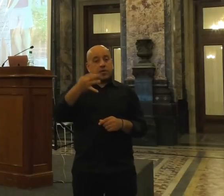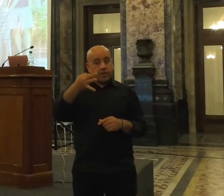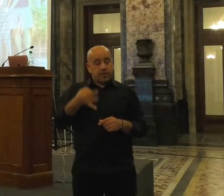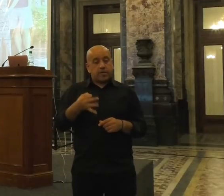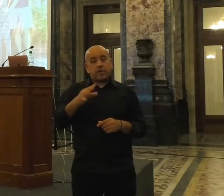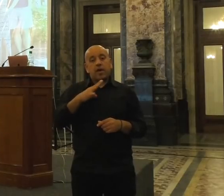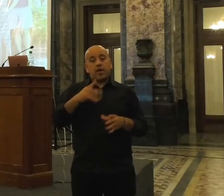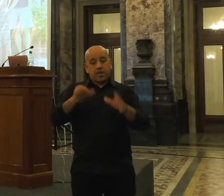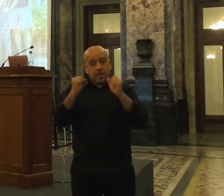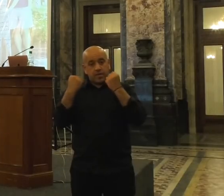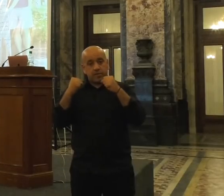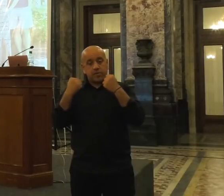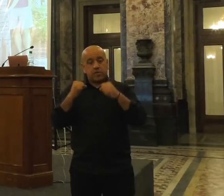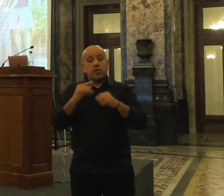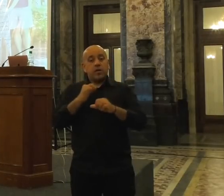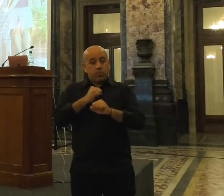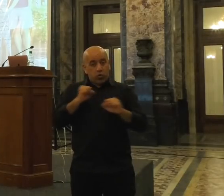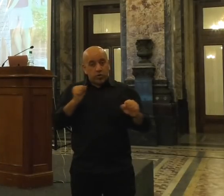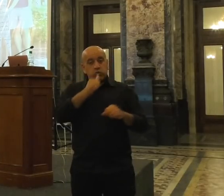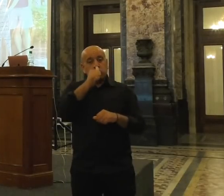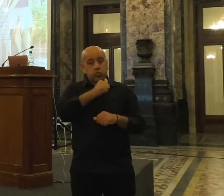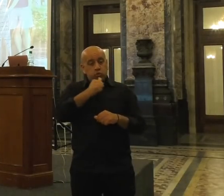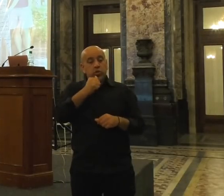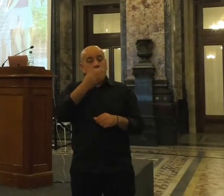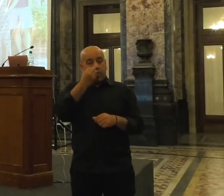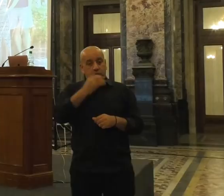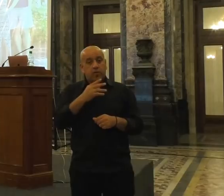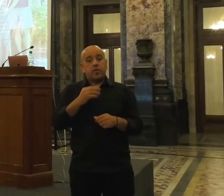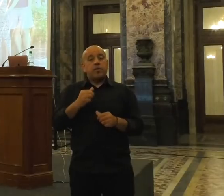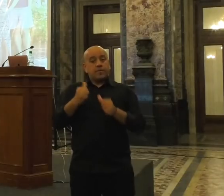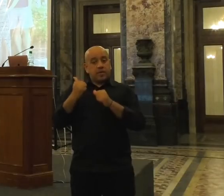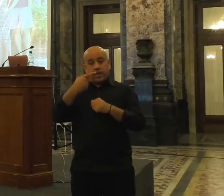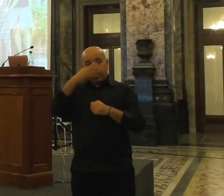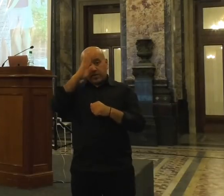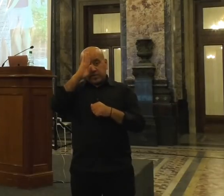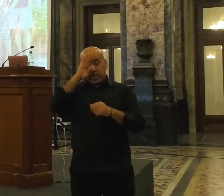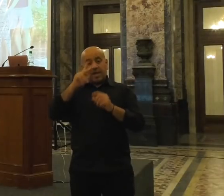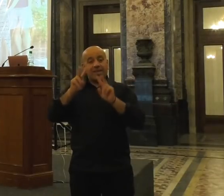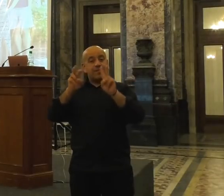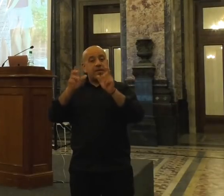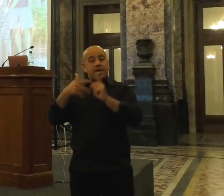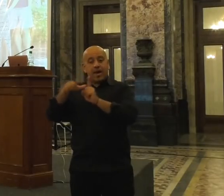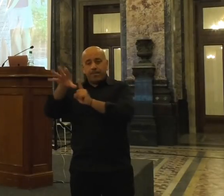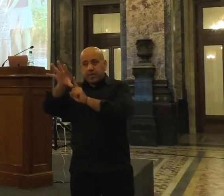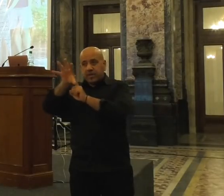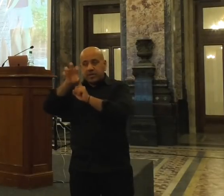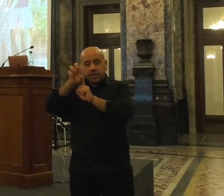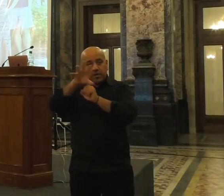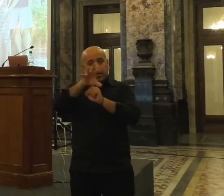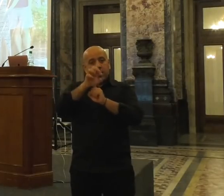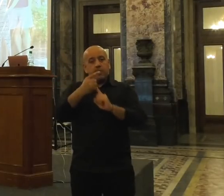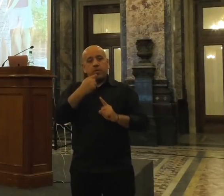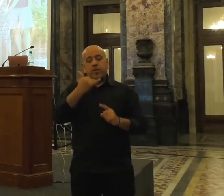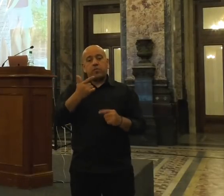que hay ejercicios que se pueden hacer para mejorar y mucho viene de este campo de aprendizaje perceptual. Entonces, por